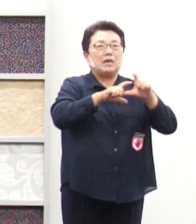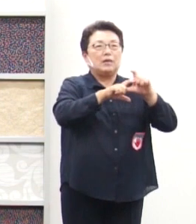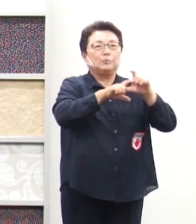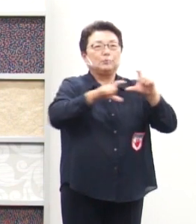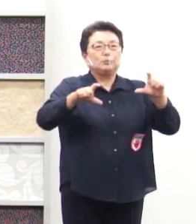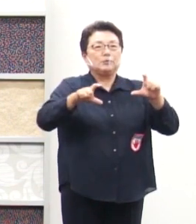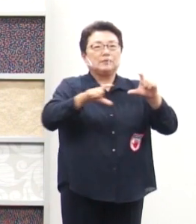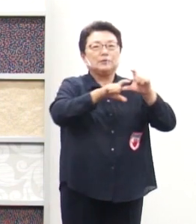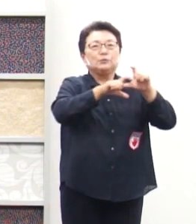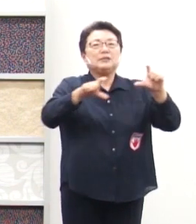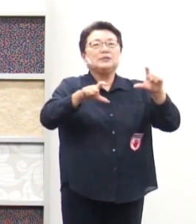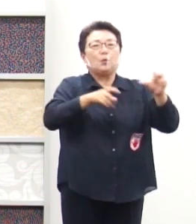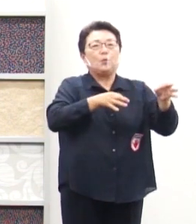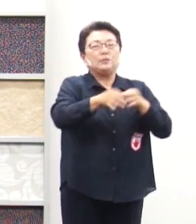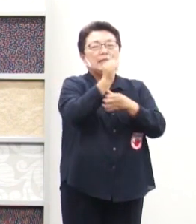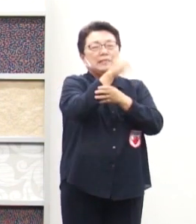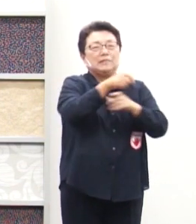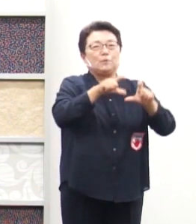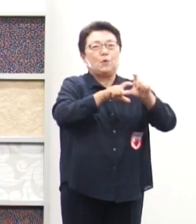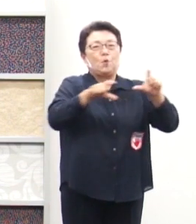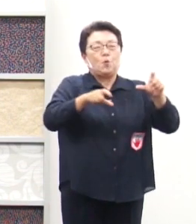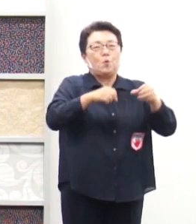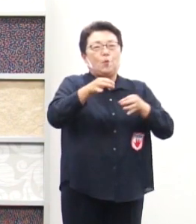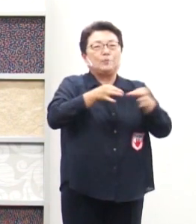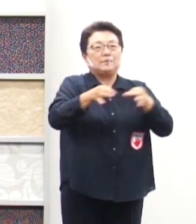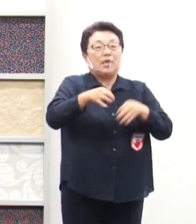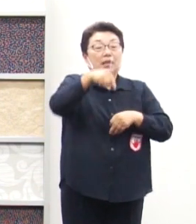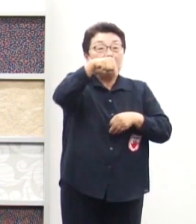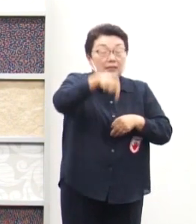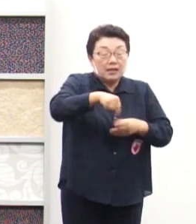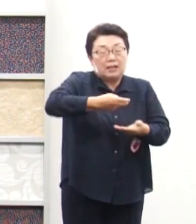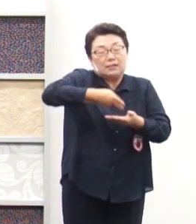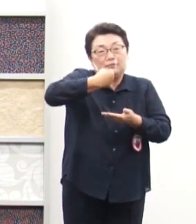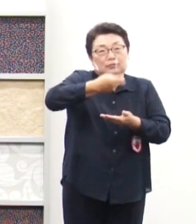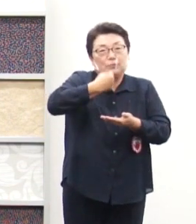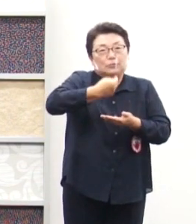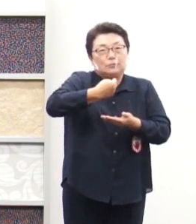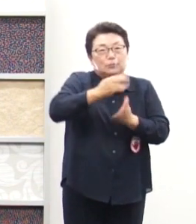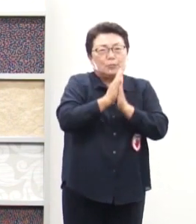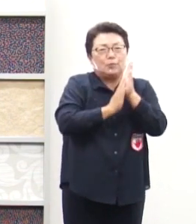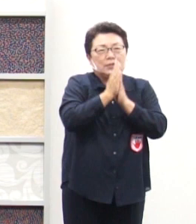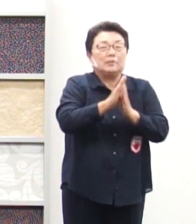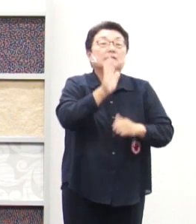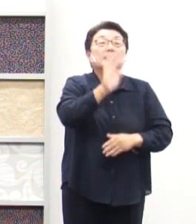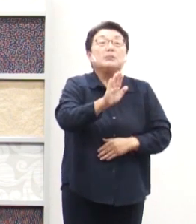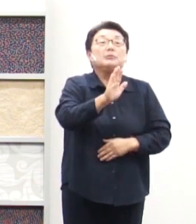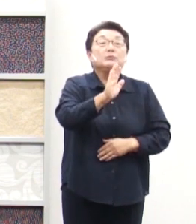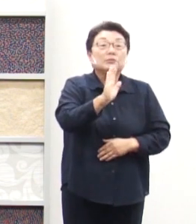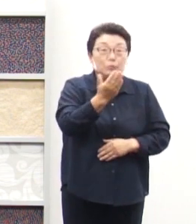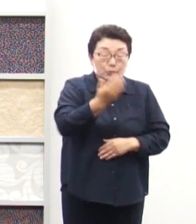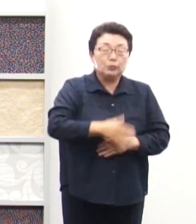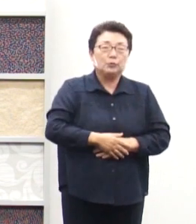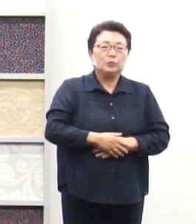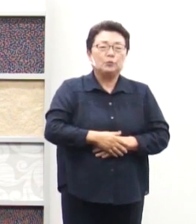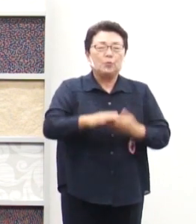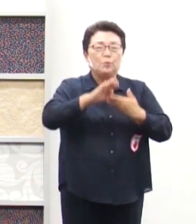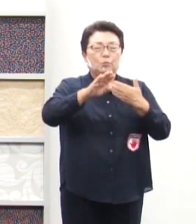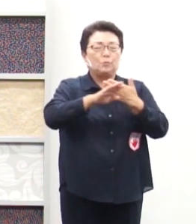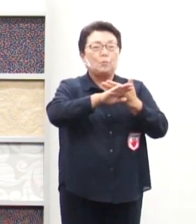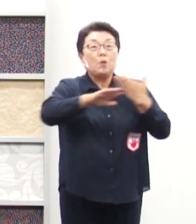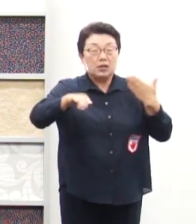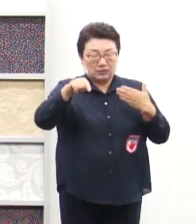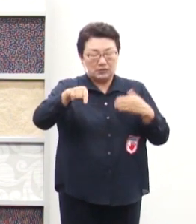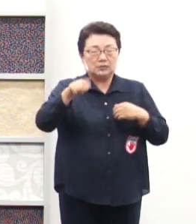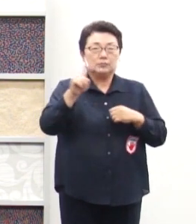の施設での会食ということをお話をしておりますが、それ以外にです